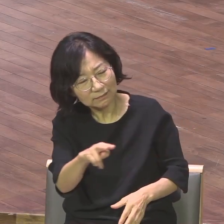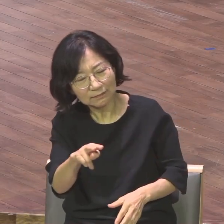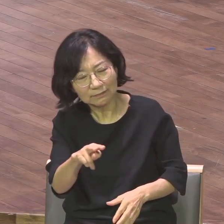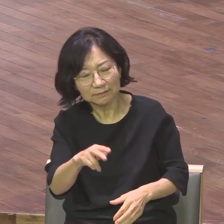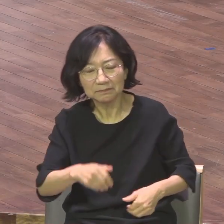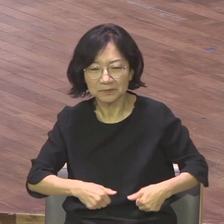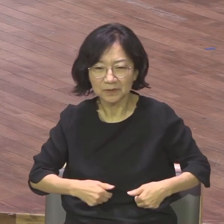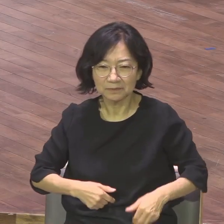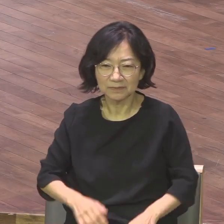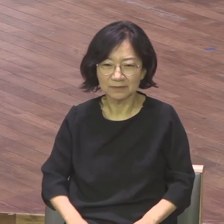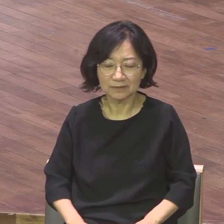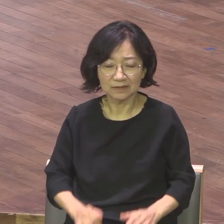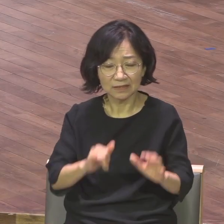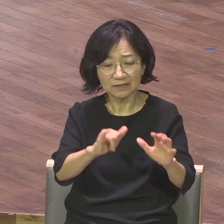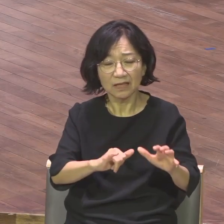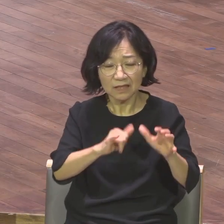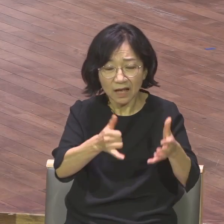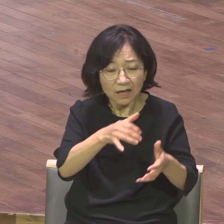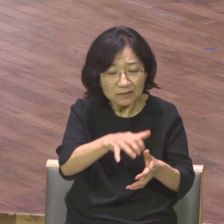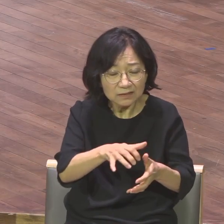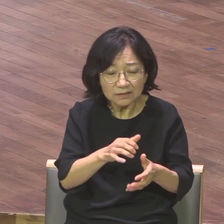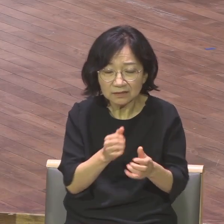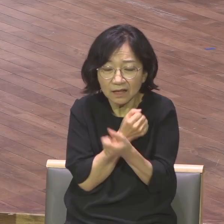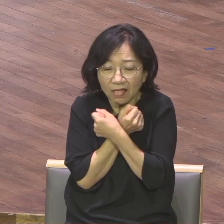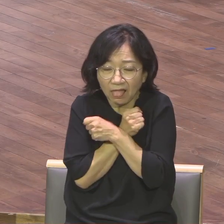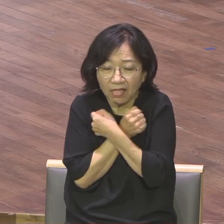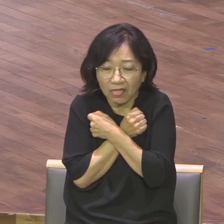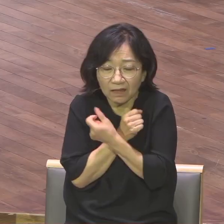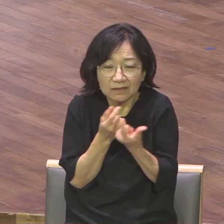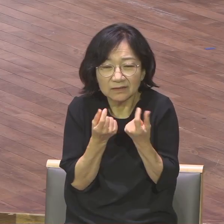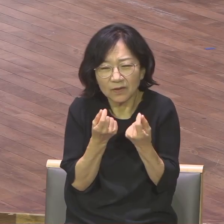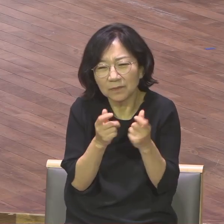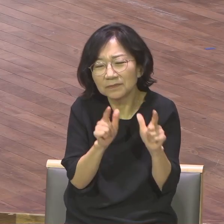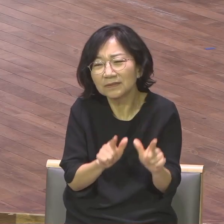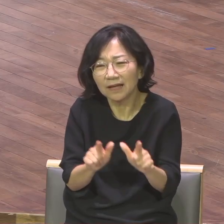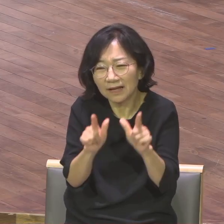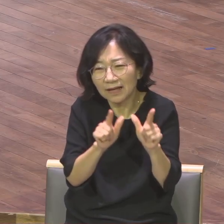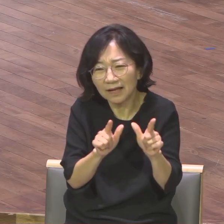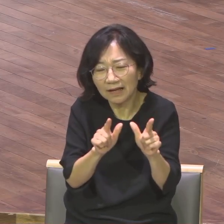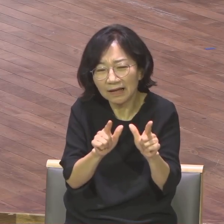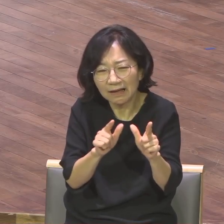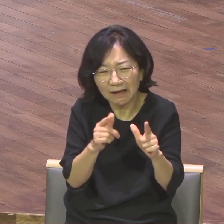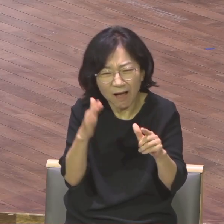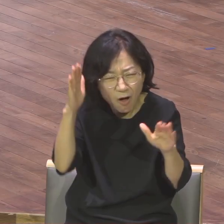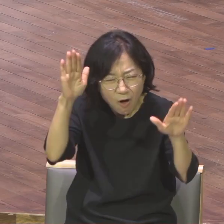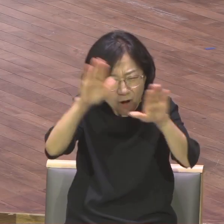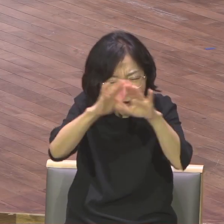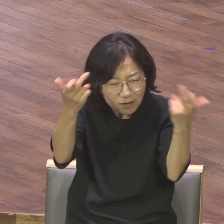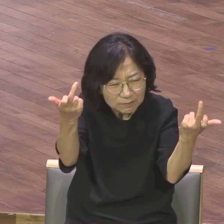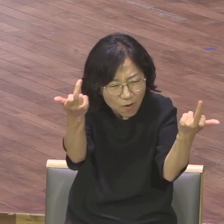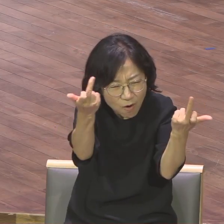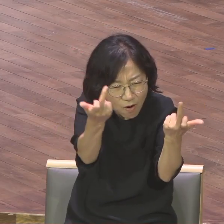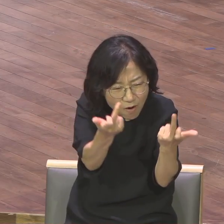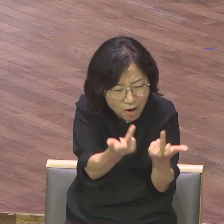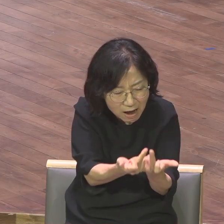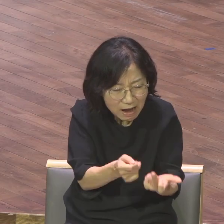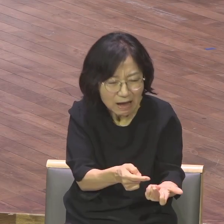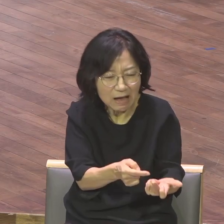상태로 살고 있는 그야말로 이 영적 꼴짜기, 그 꼴짜기를 볼 수 있어야